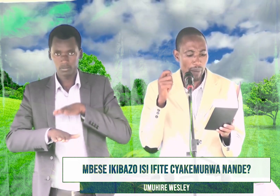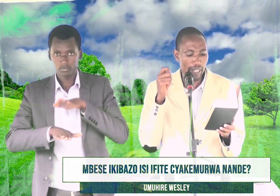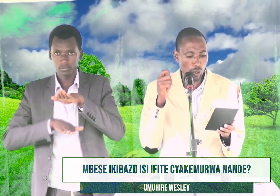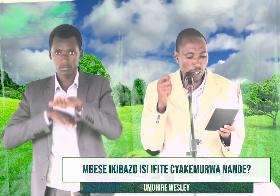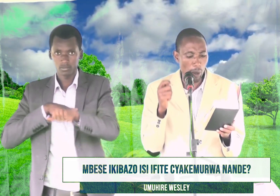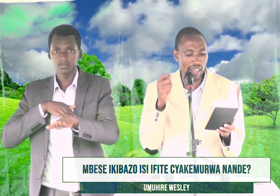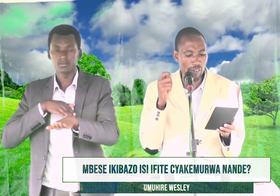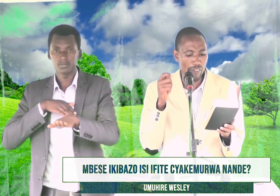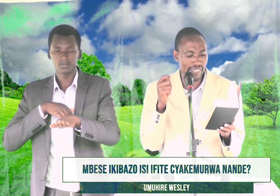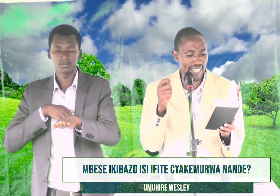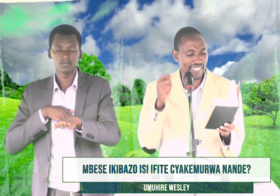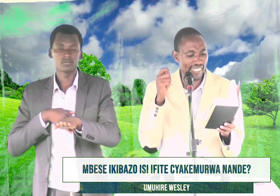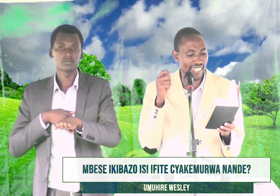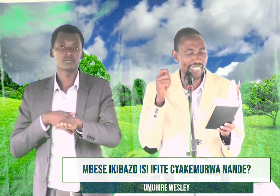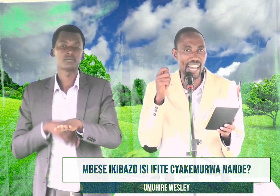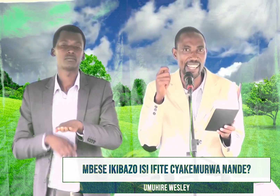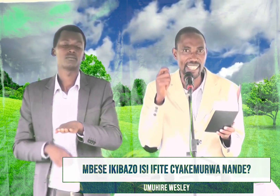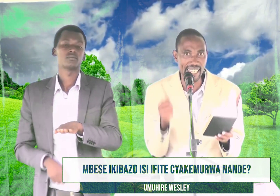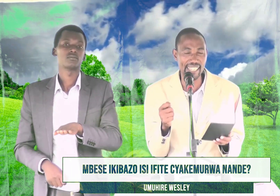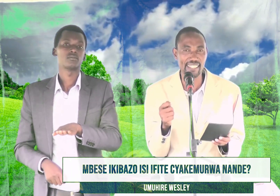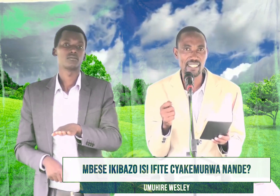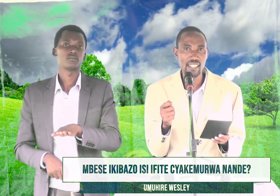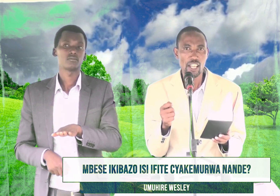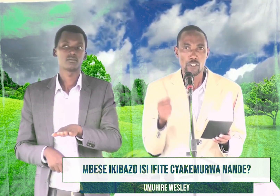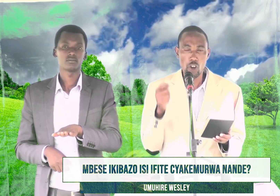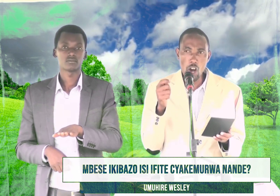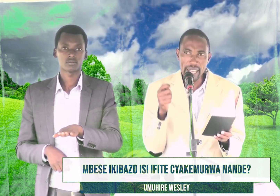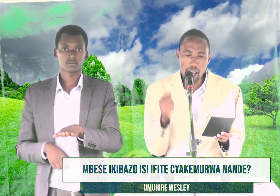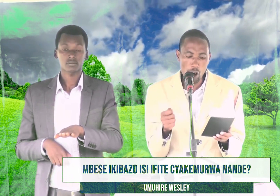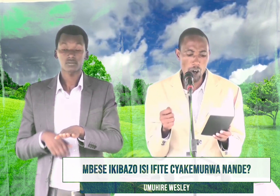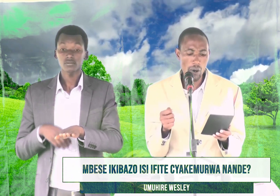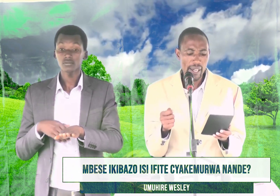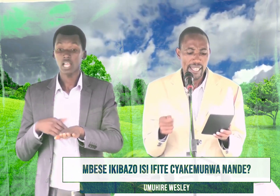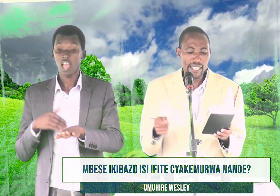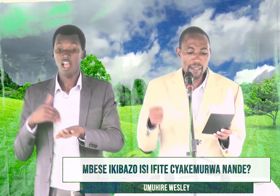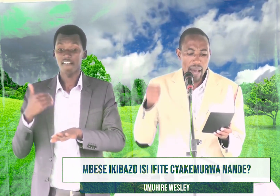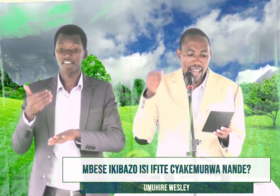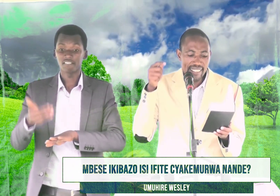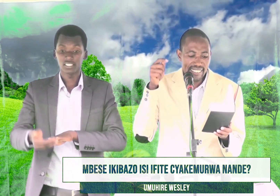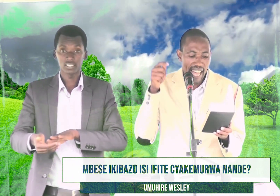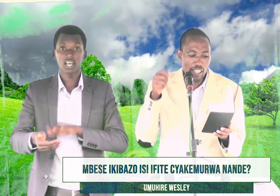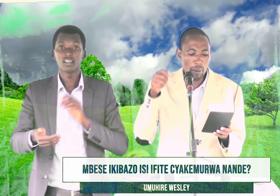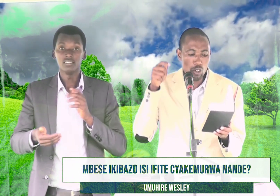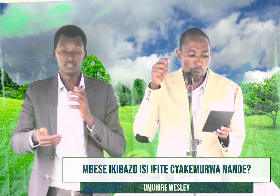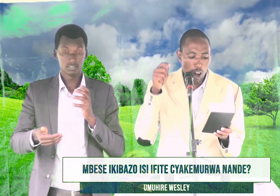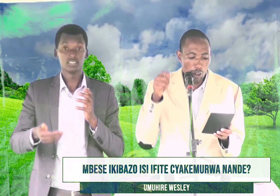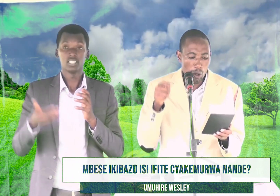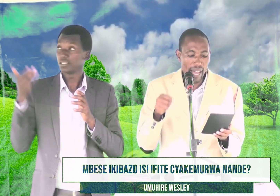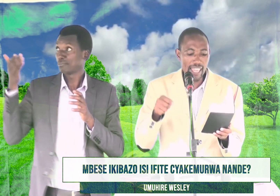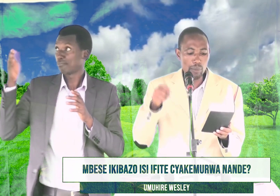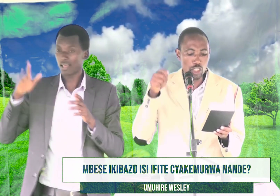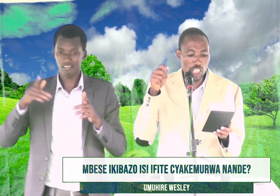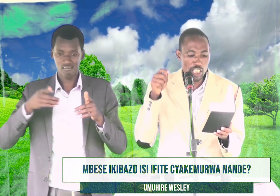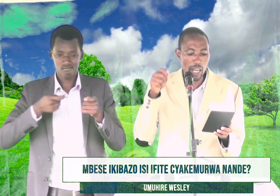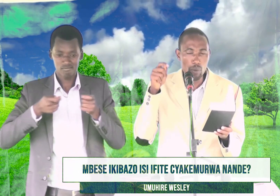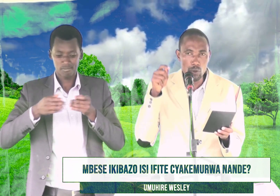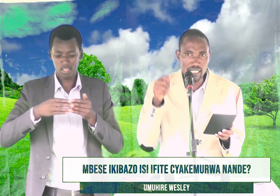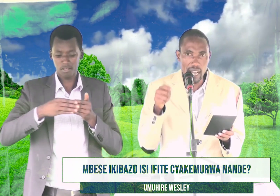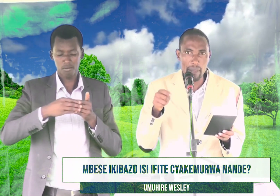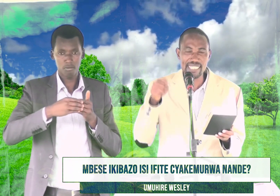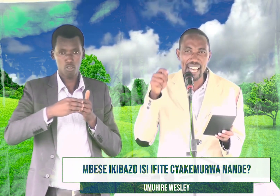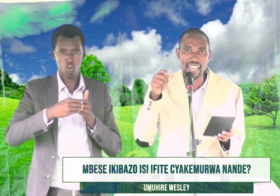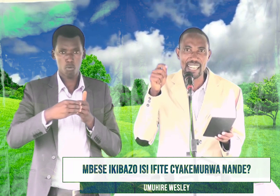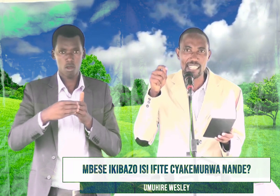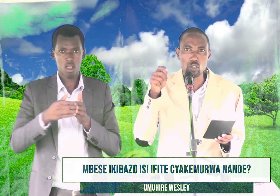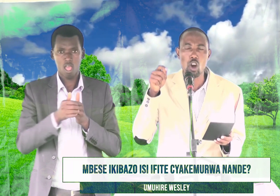lui permettront de manifester ce qu'il en a requis. Noneho Imana izayobora ubwoko bwayibucishe mu